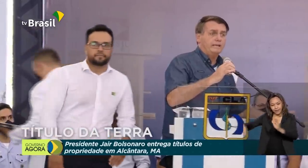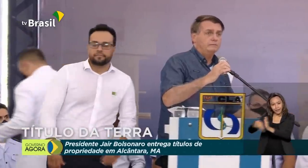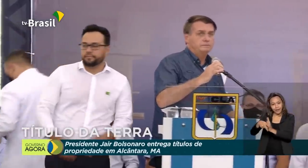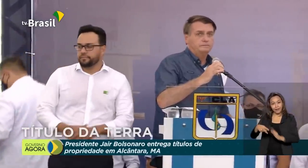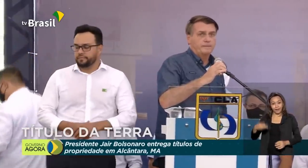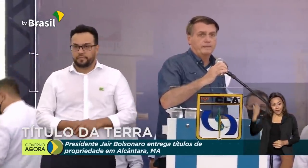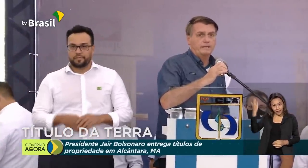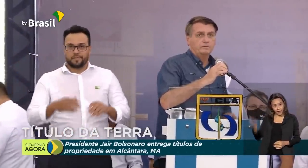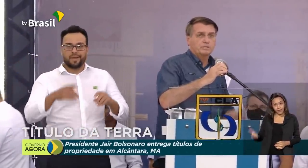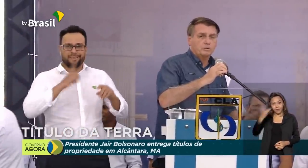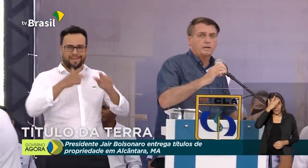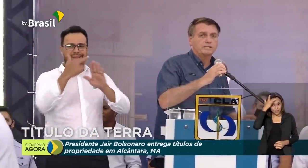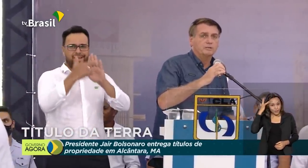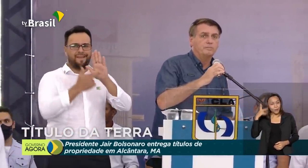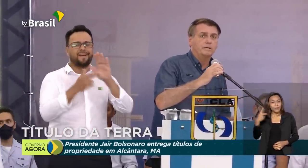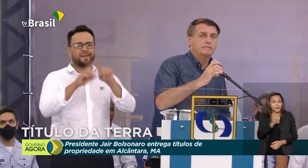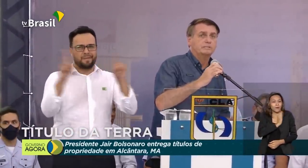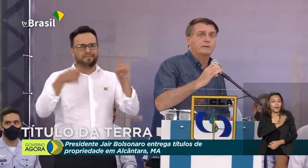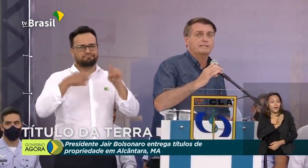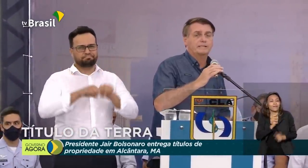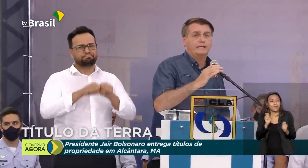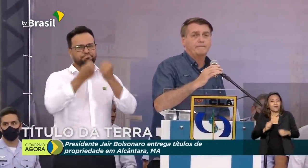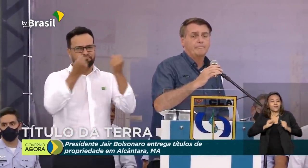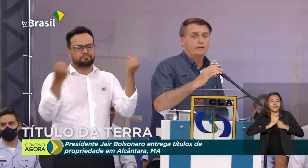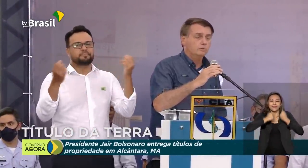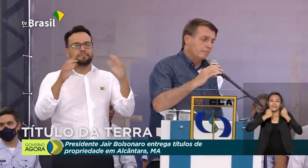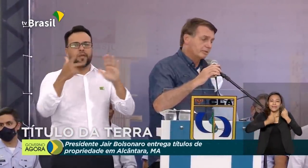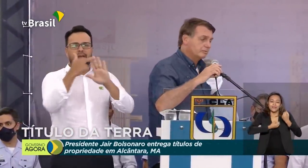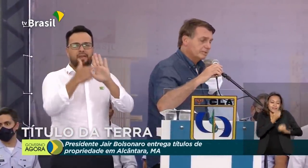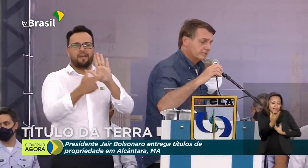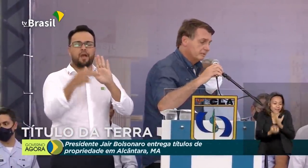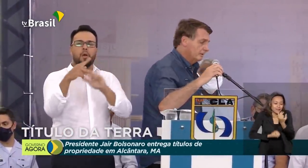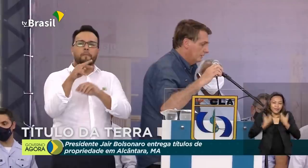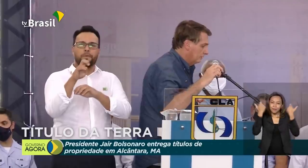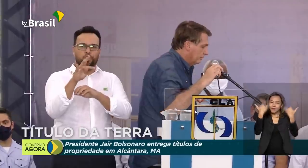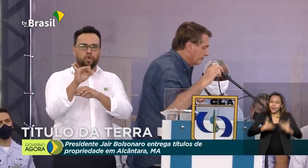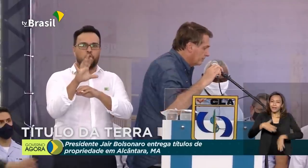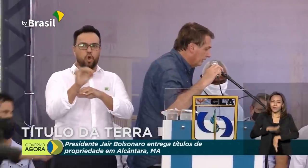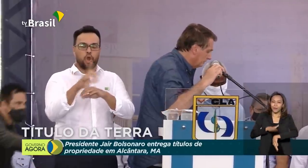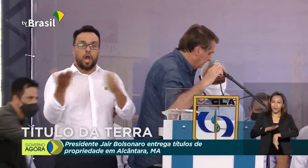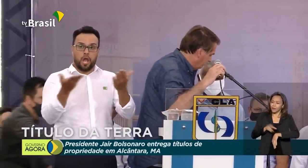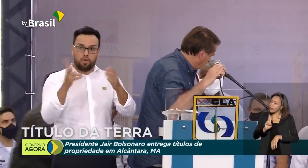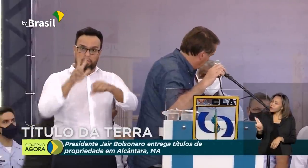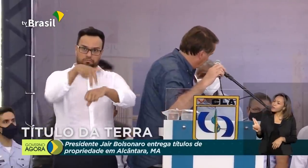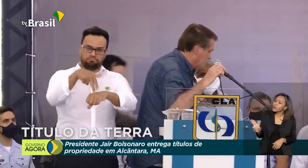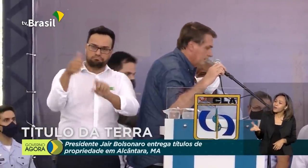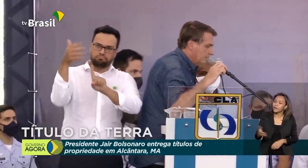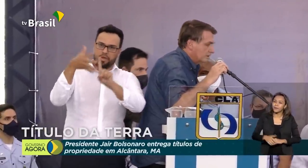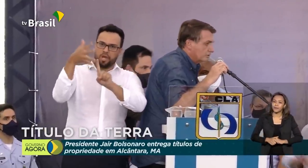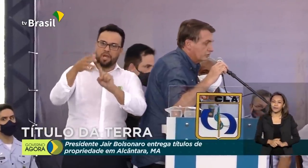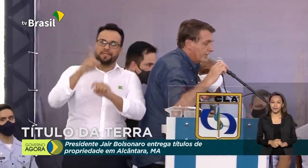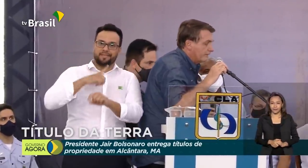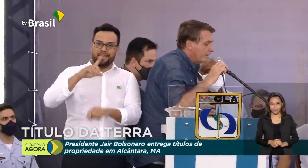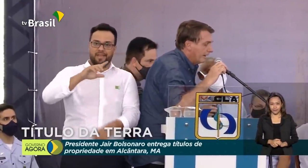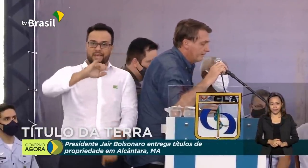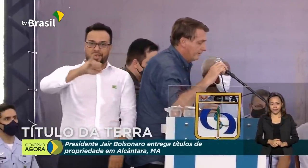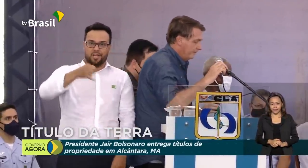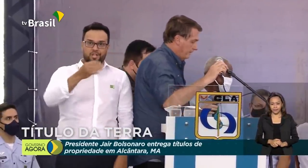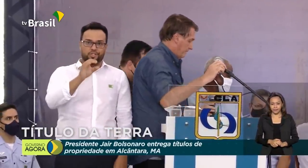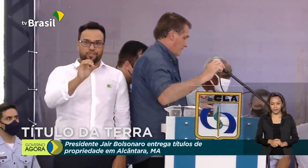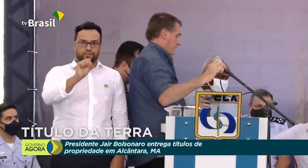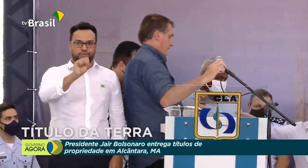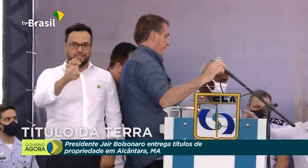do que ela, né, com seu coração, possa expressar um momento como esse. O nome do senhor? José Ribamar. Senhor José Ribamar.